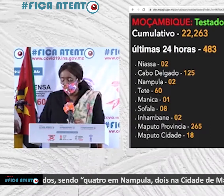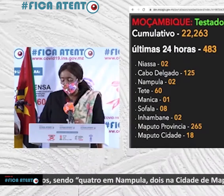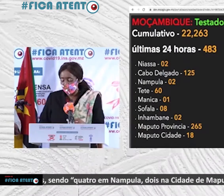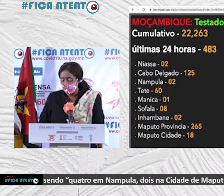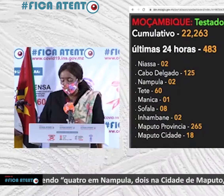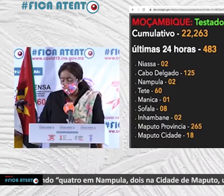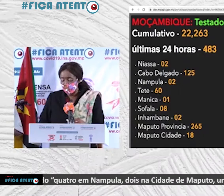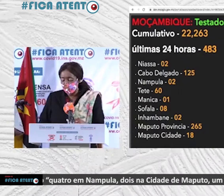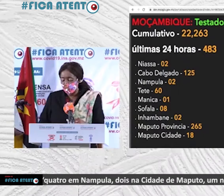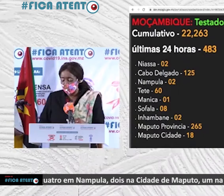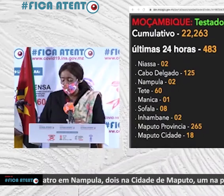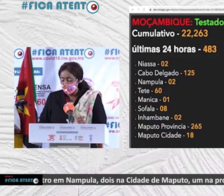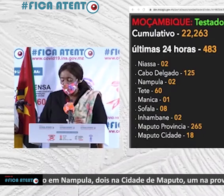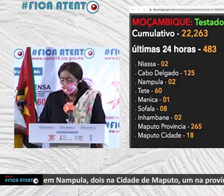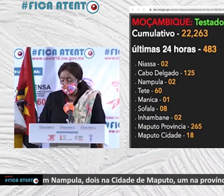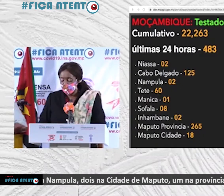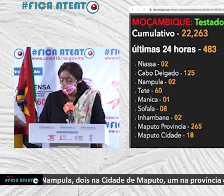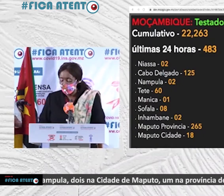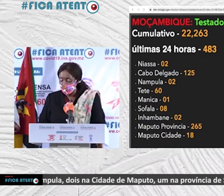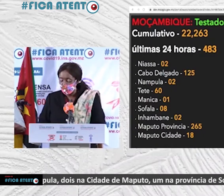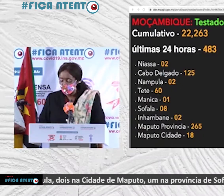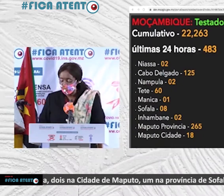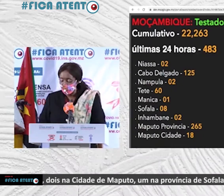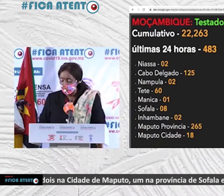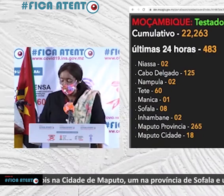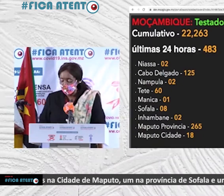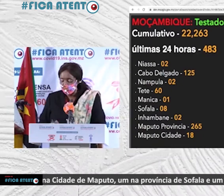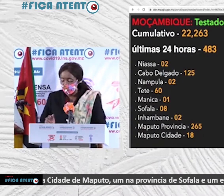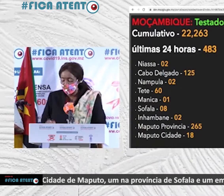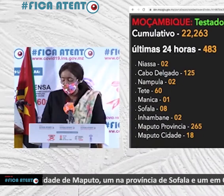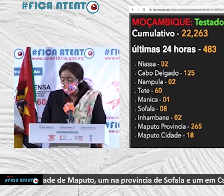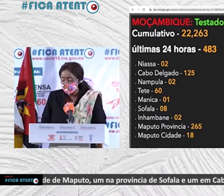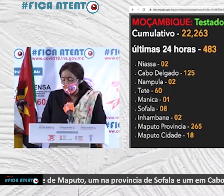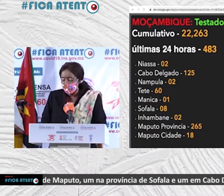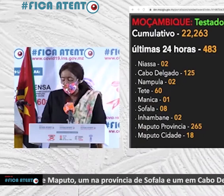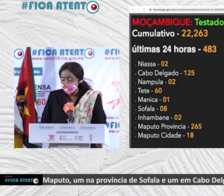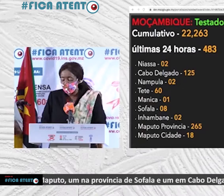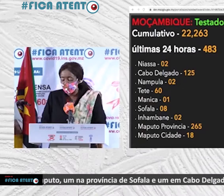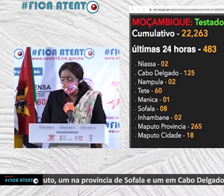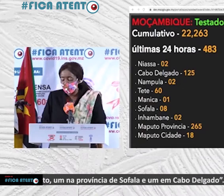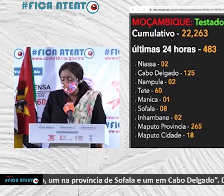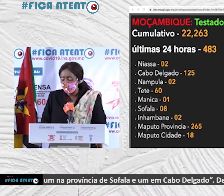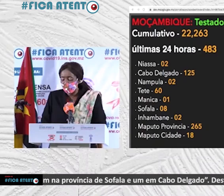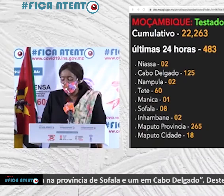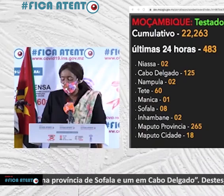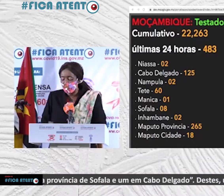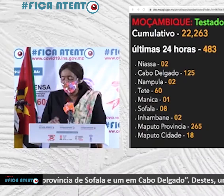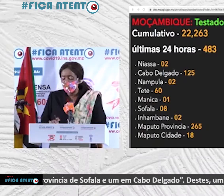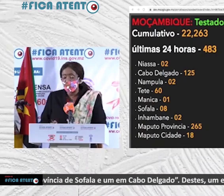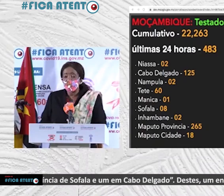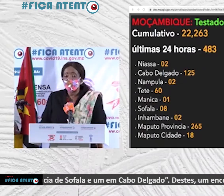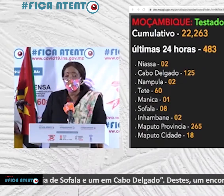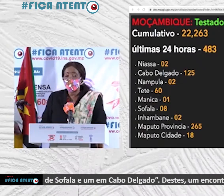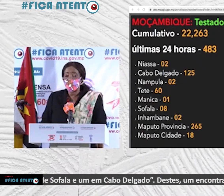província do Niassa nós recebemos 2 amostras, recebemos também da província do